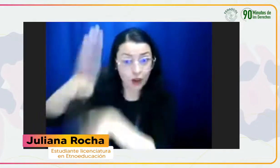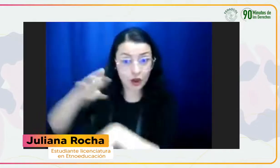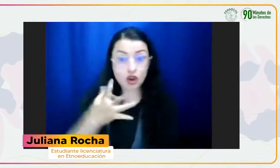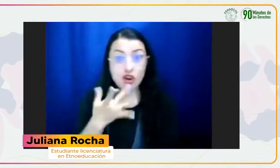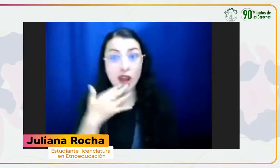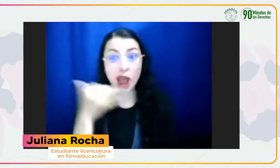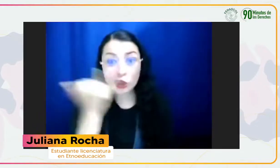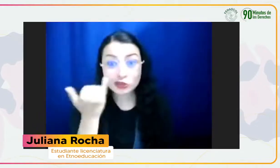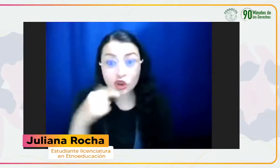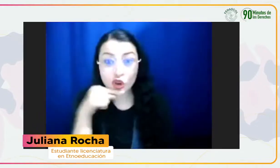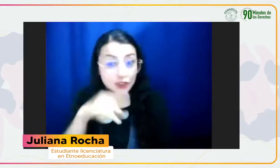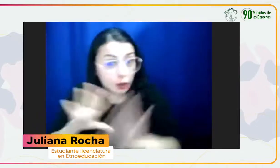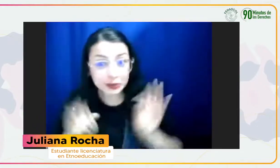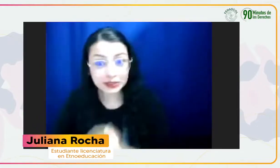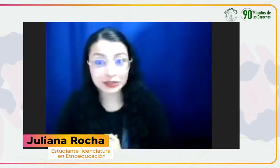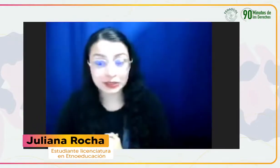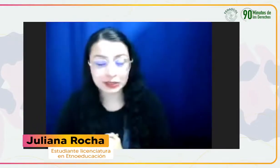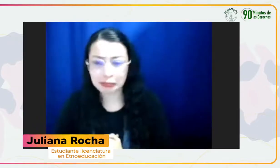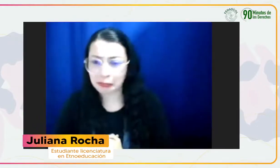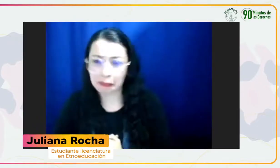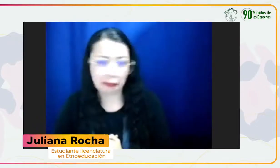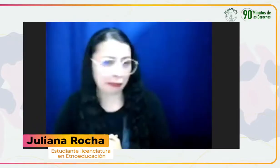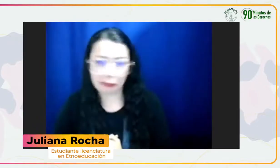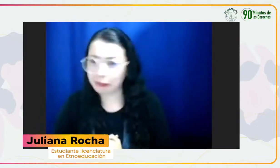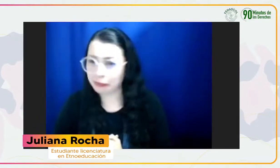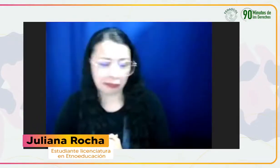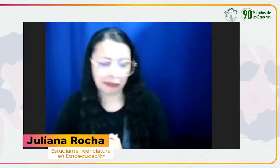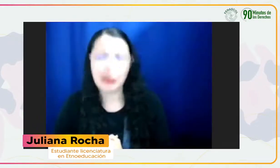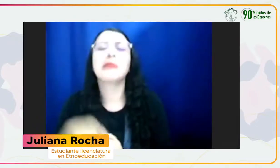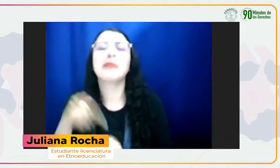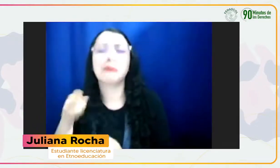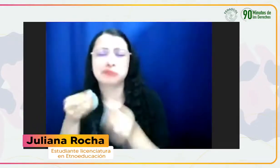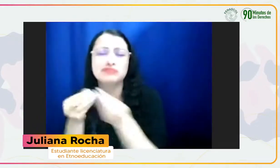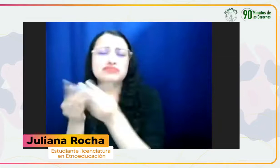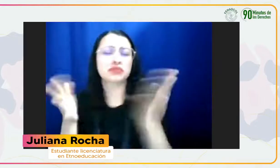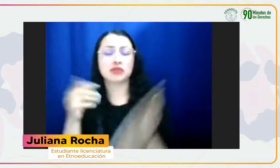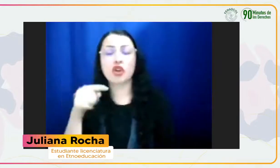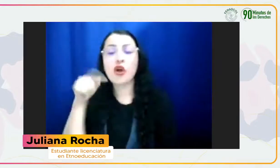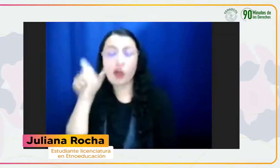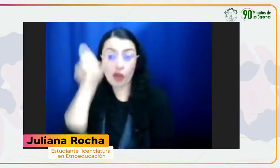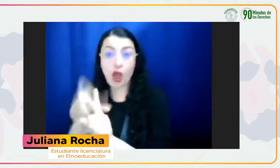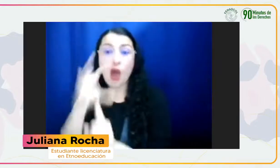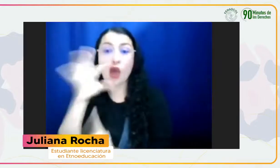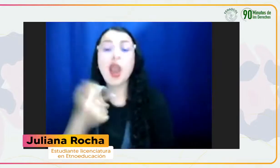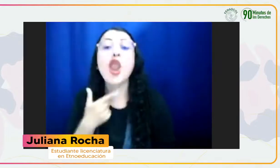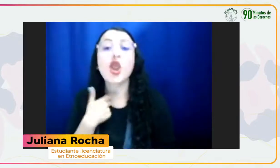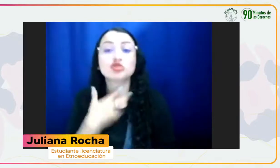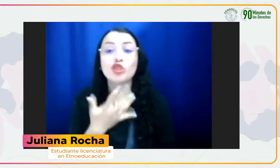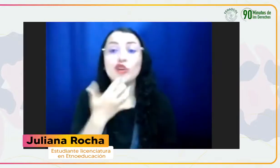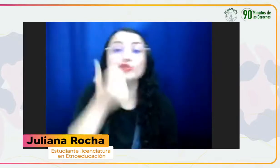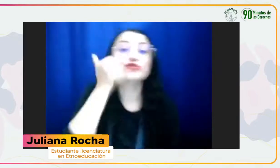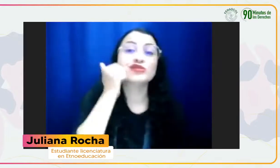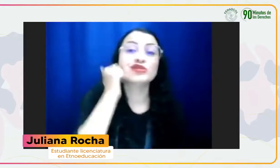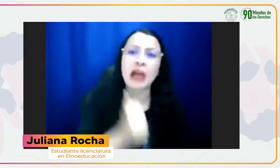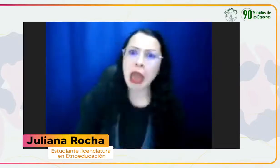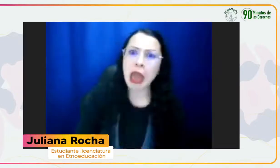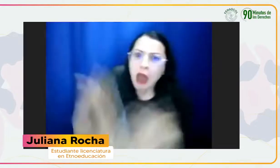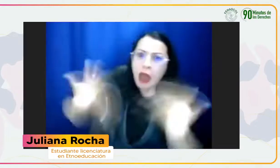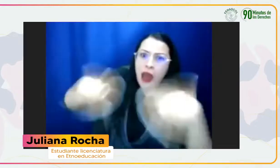hombres. Tienen solo gustos por, no sé, por el rojo y por el naranja y por el